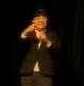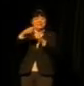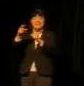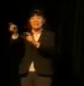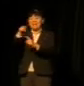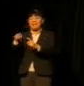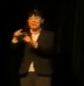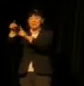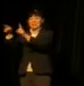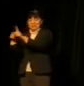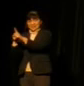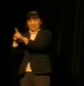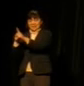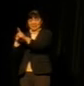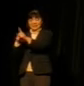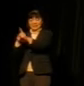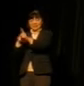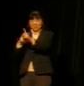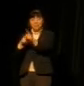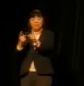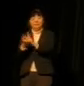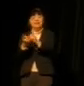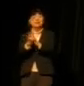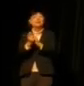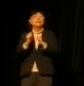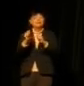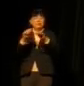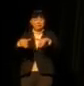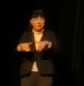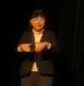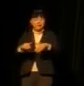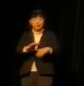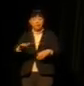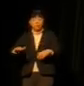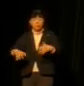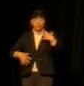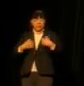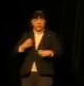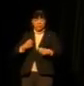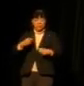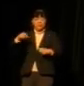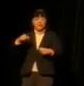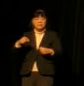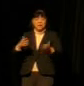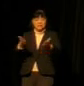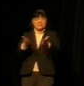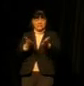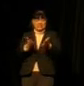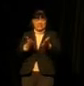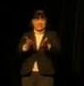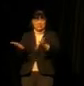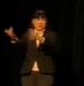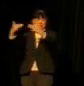になったことあると思うんですけども、これの対象しましたっていうのは、児童生徒では地震、津波、